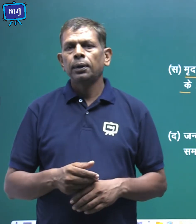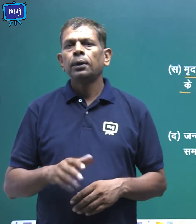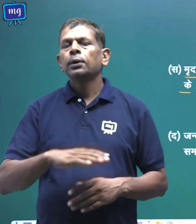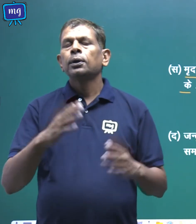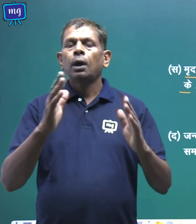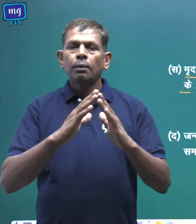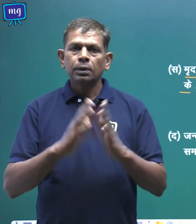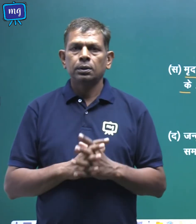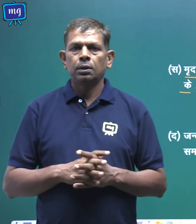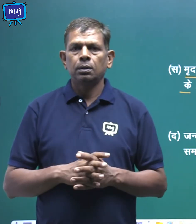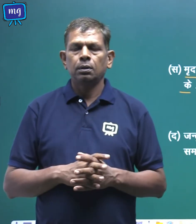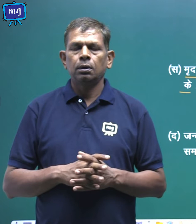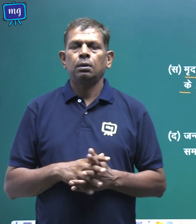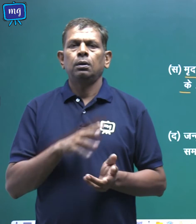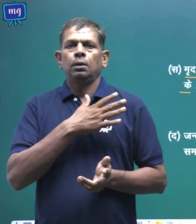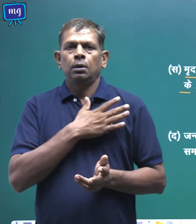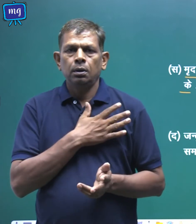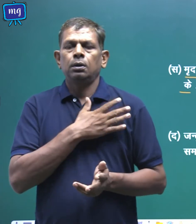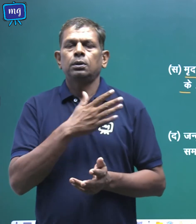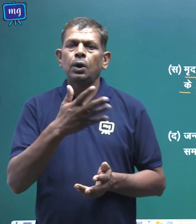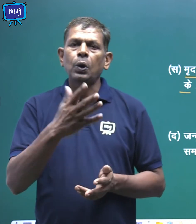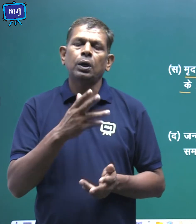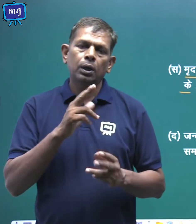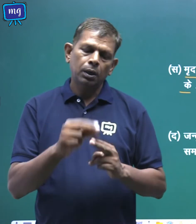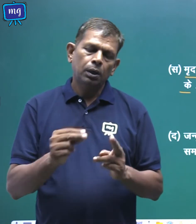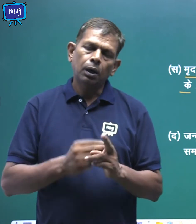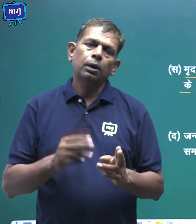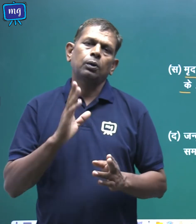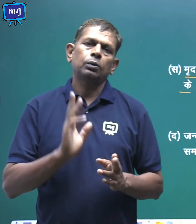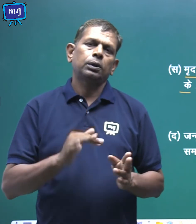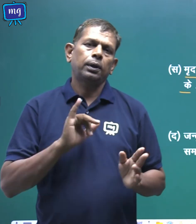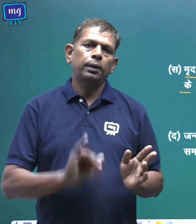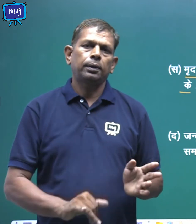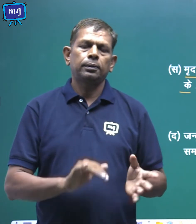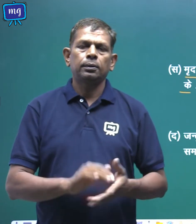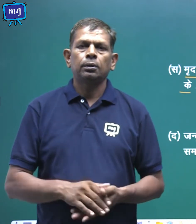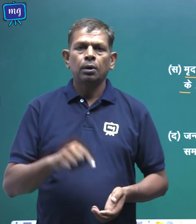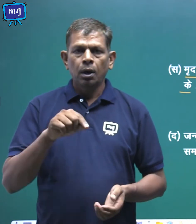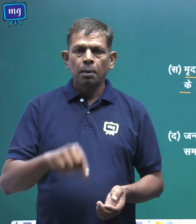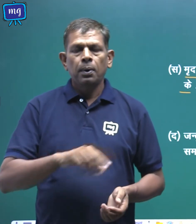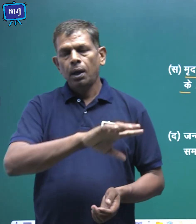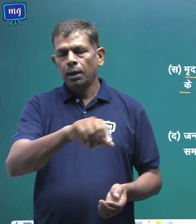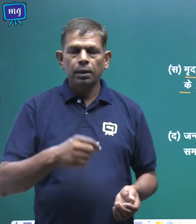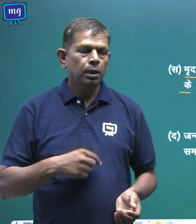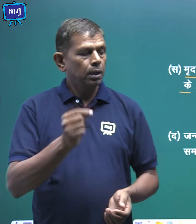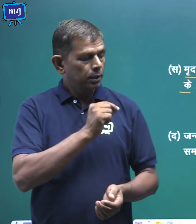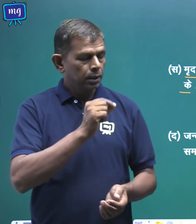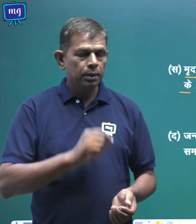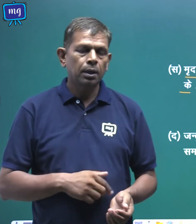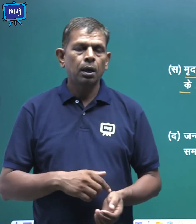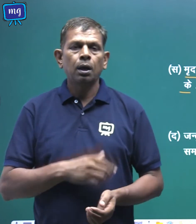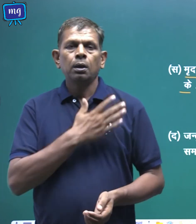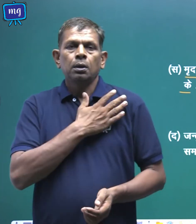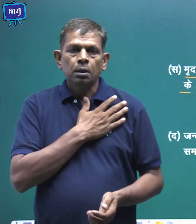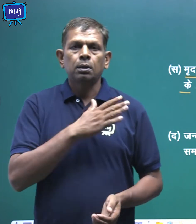के अजैव घटक होते हैं। हम यहाँ लिखेंगे अजैव।